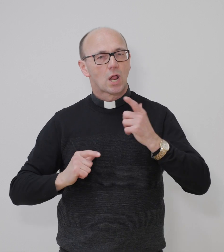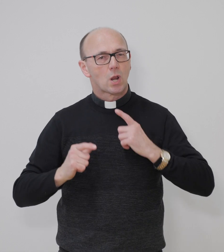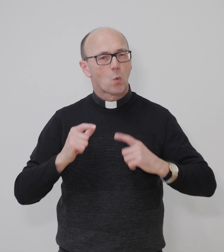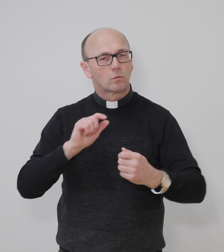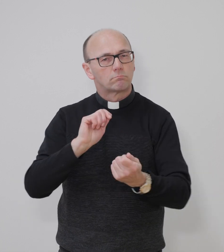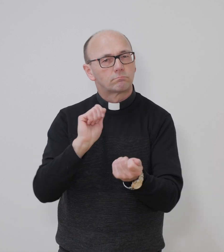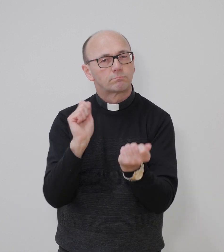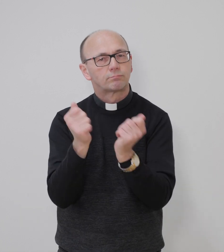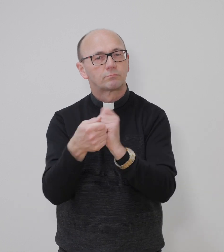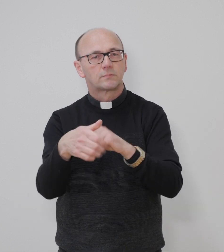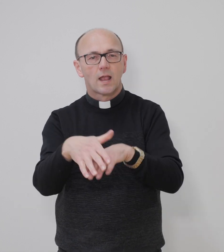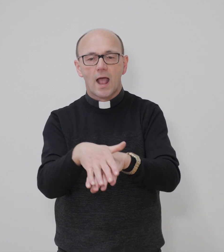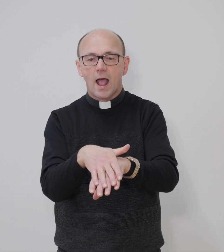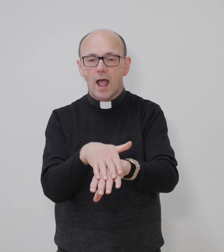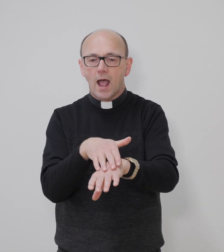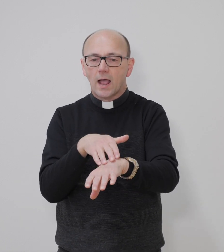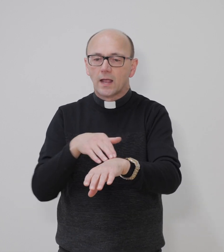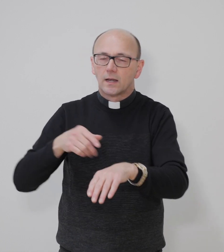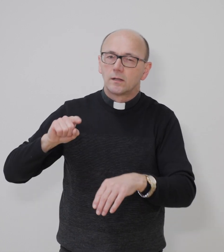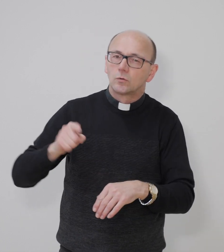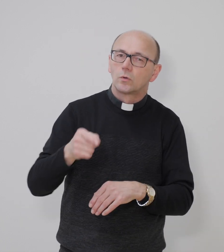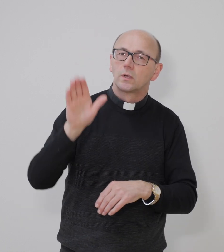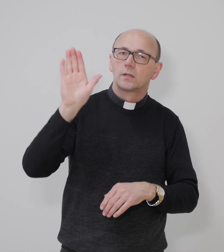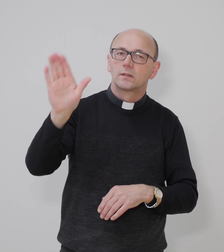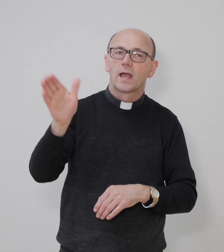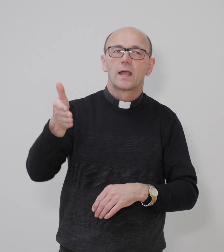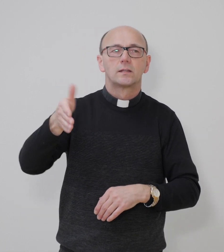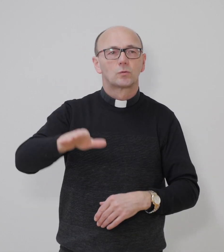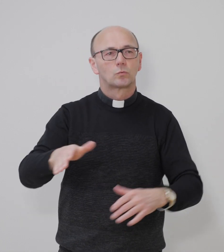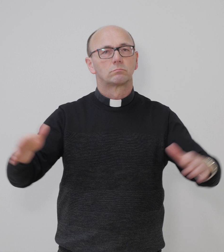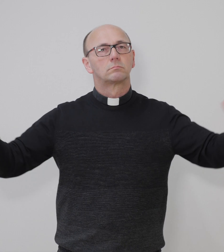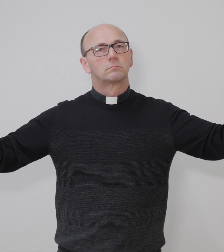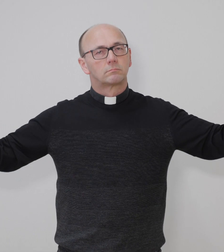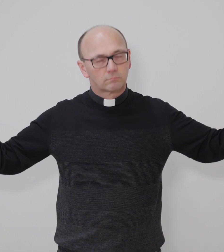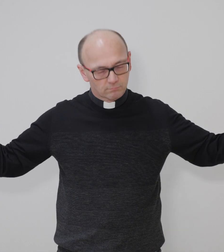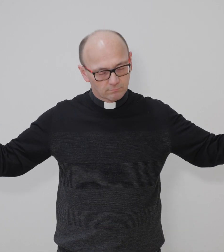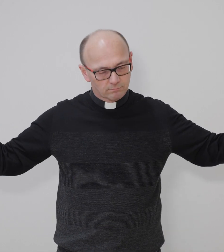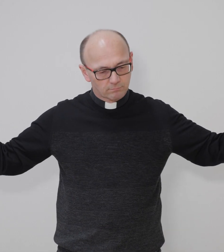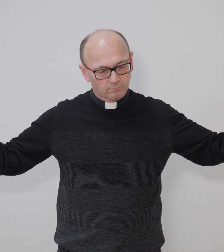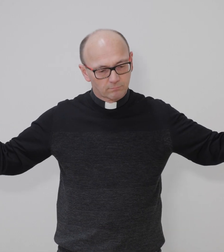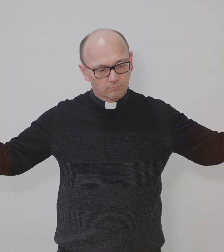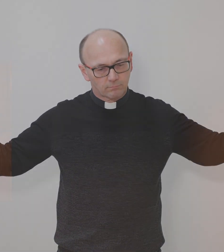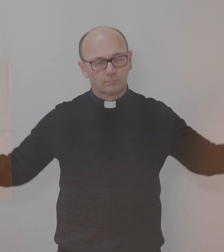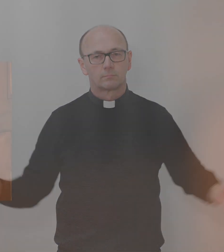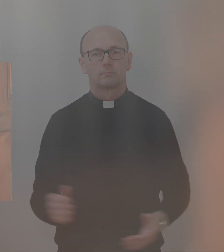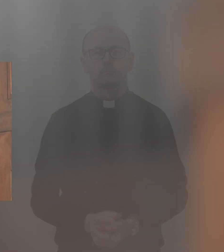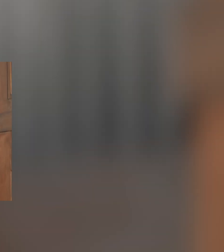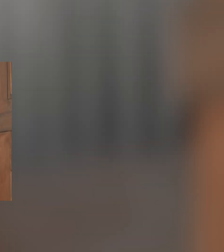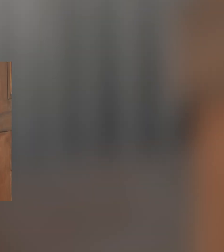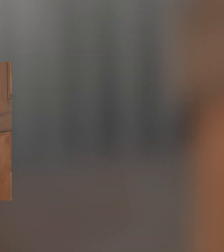uns hält. Herr Jesus, wende unsere